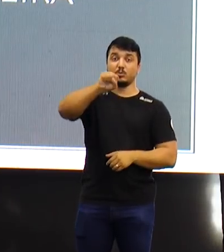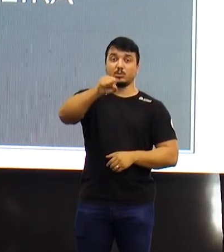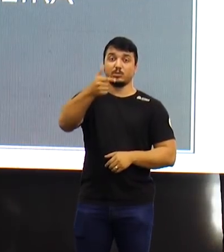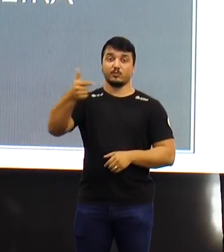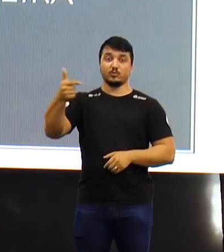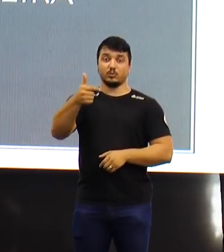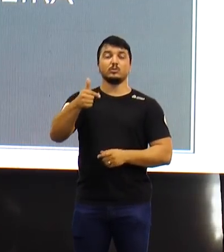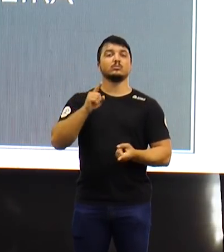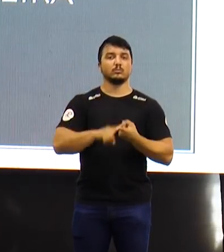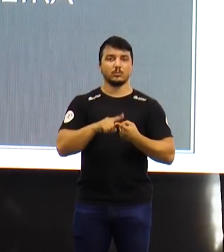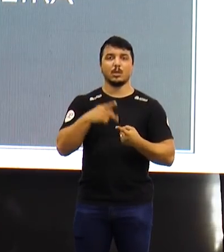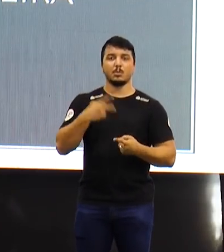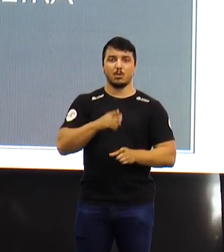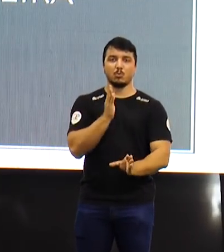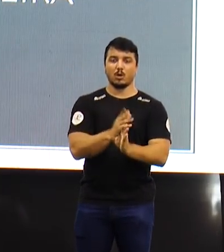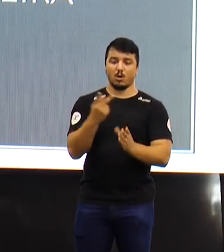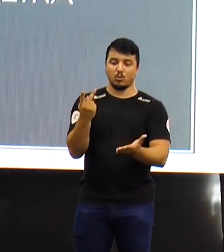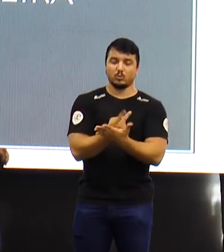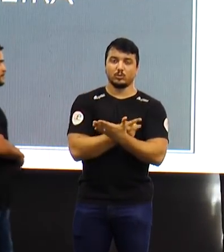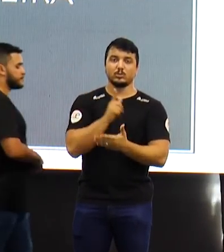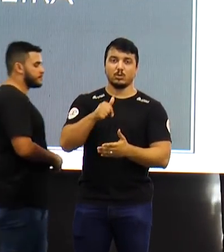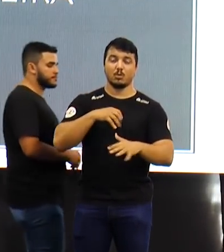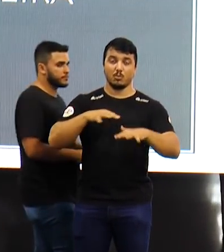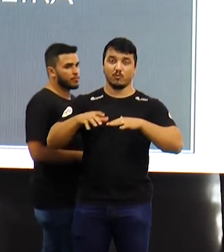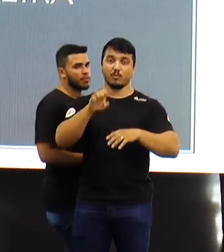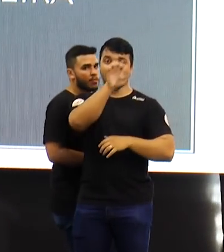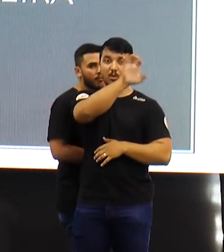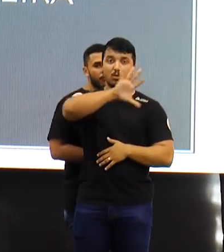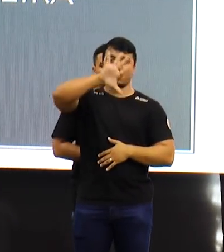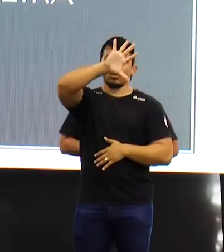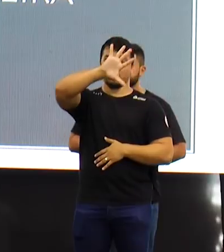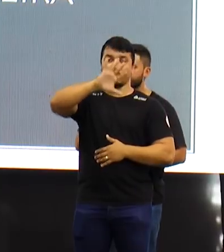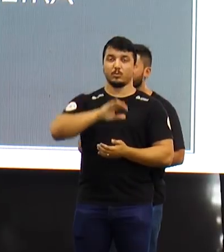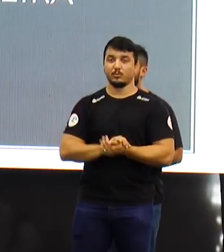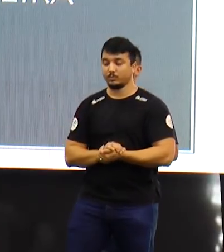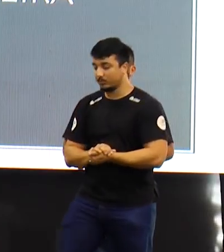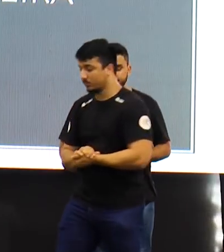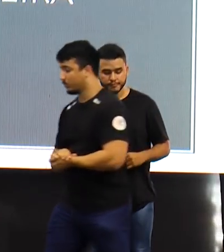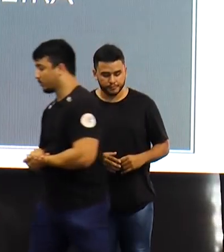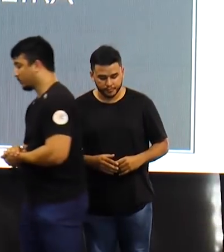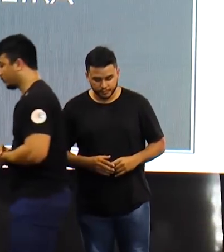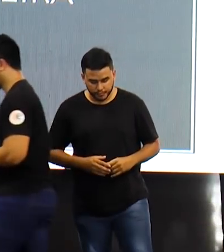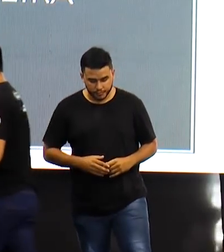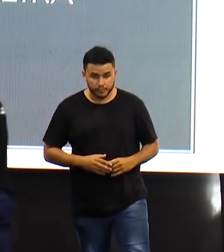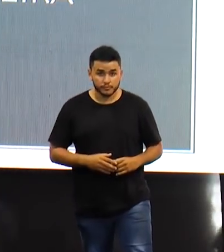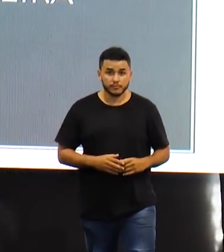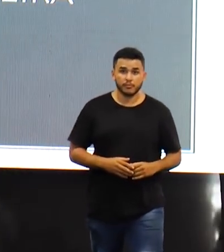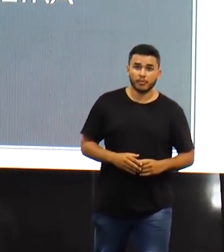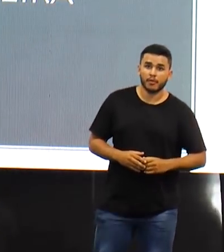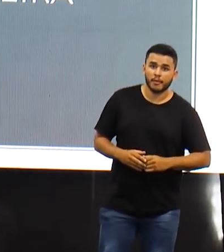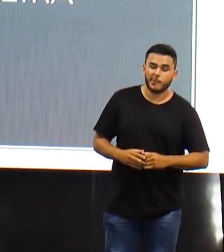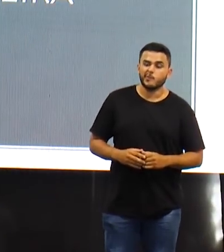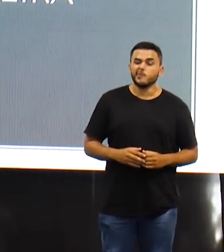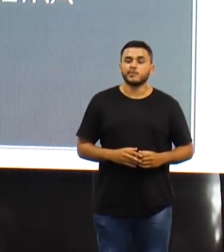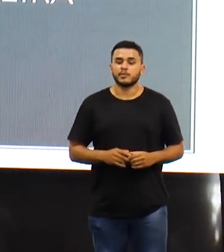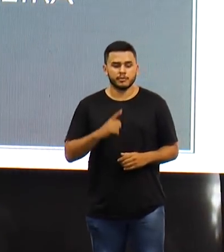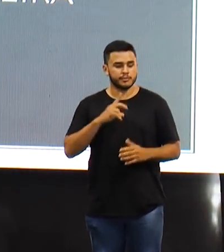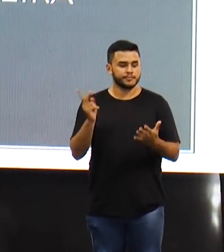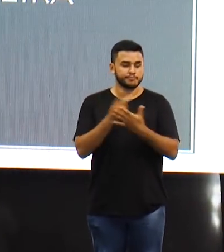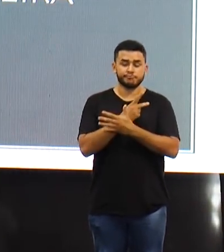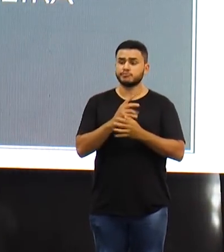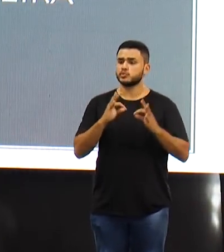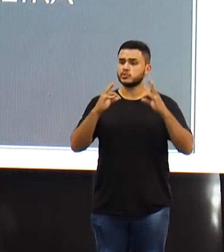consequência também dos movimentos que estão na Europa acontecendo. O Congresso de Viena de